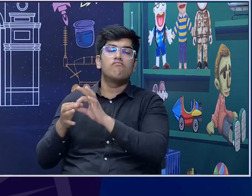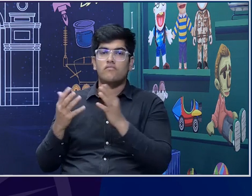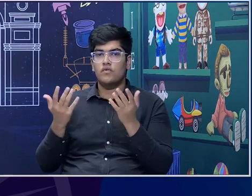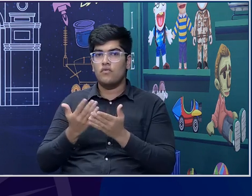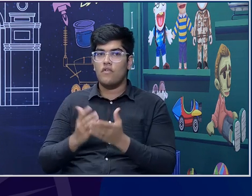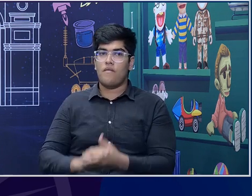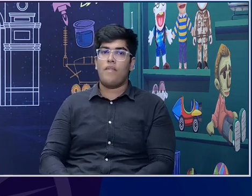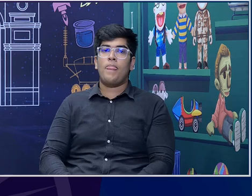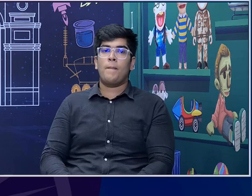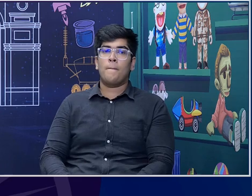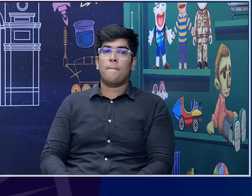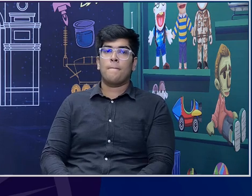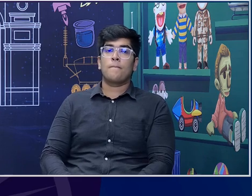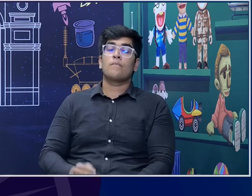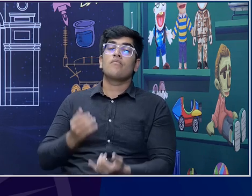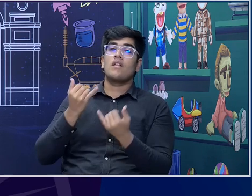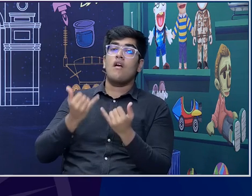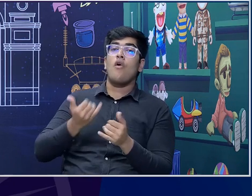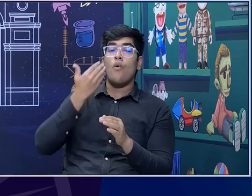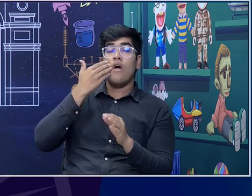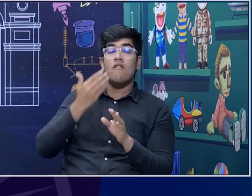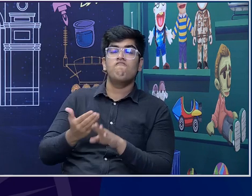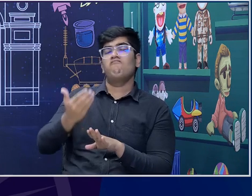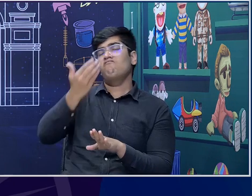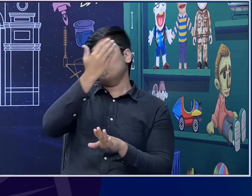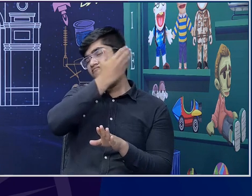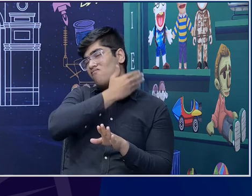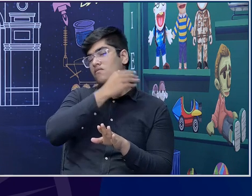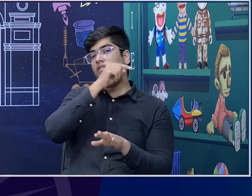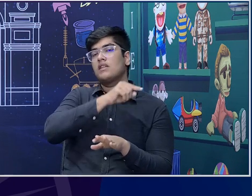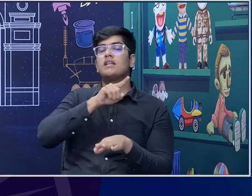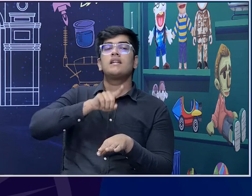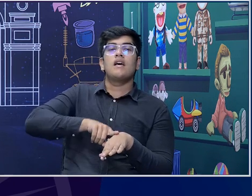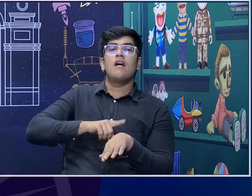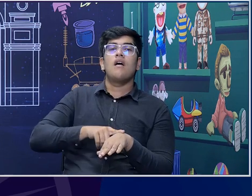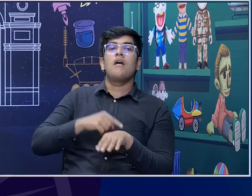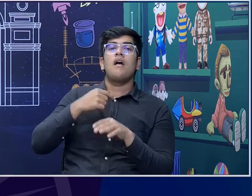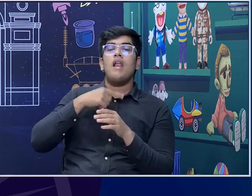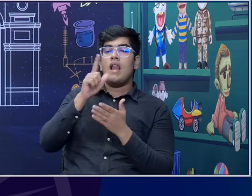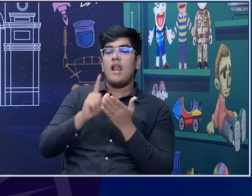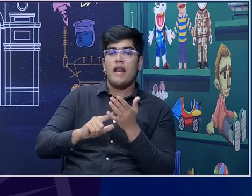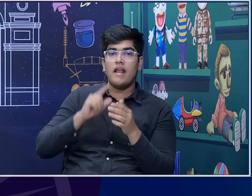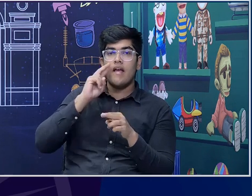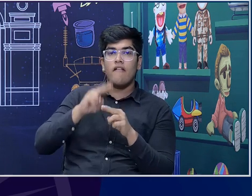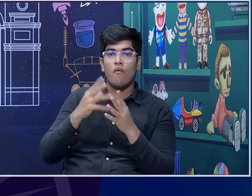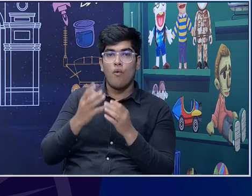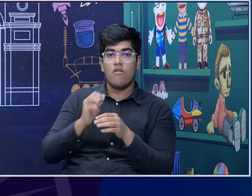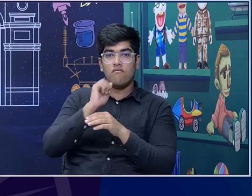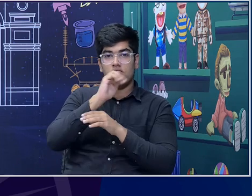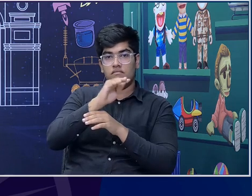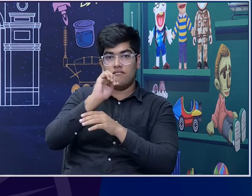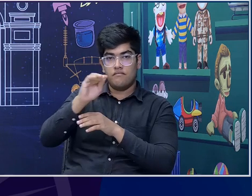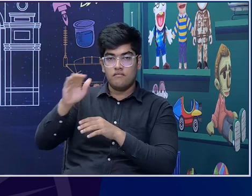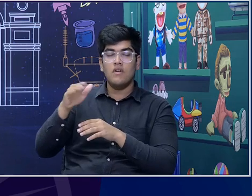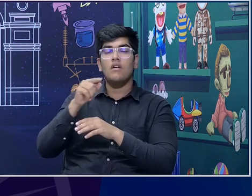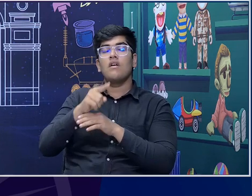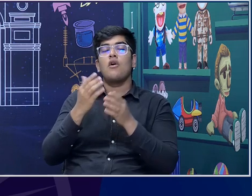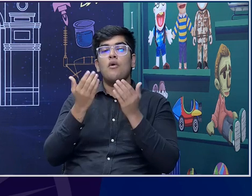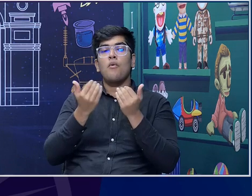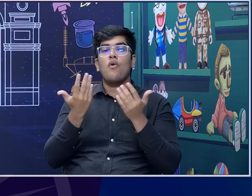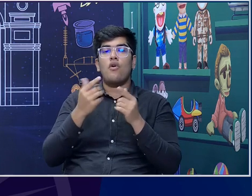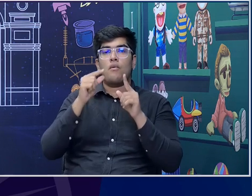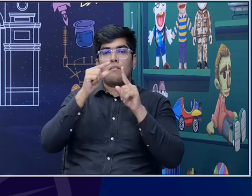पहले time पर हमारे पास सिर्फ दो ही चीज़े होती थी कि हम अपने संदेश दूसरों तक पहुचारने के लिए अपने पास एक post card से